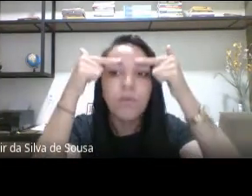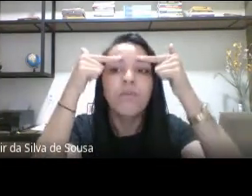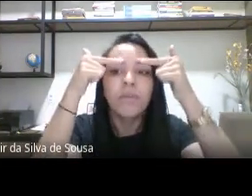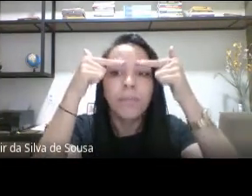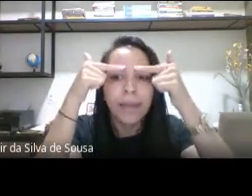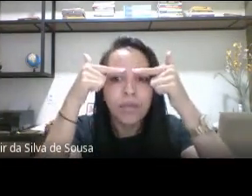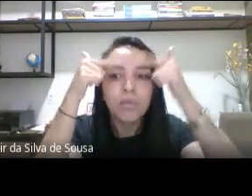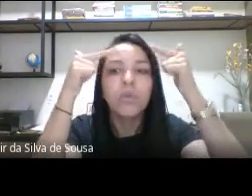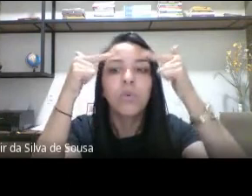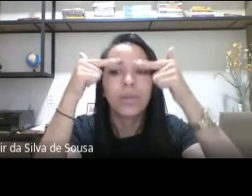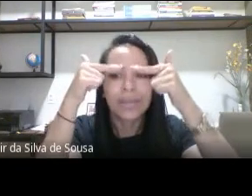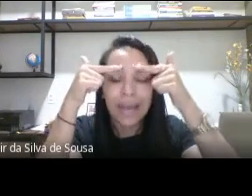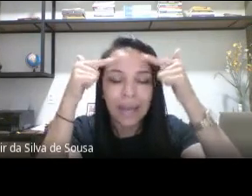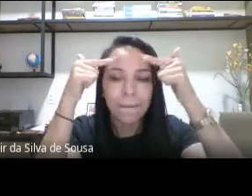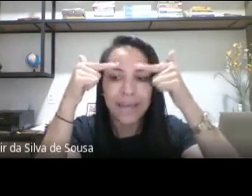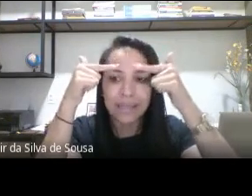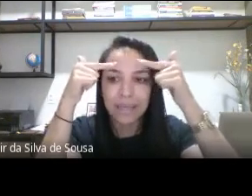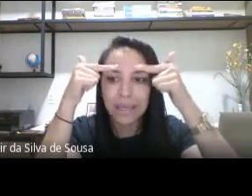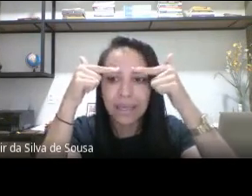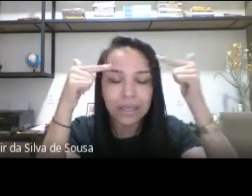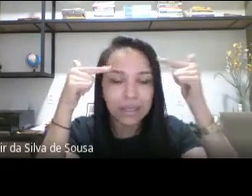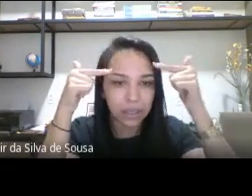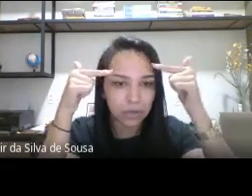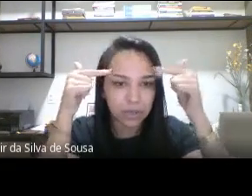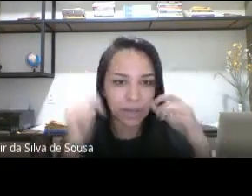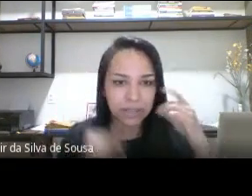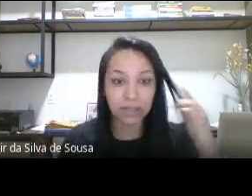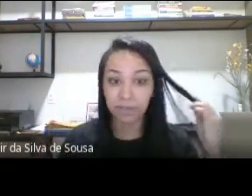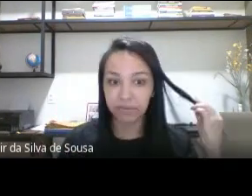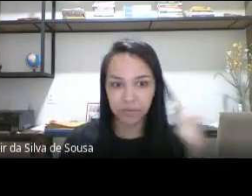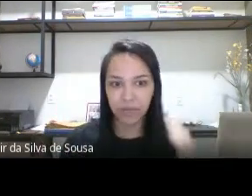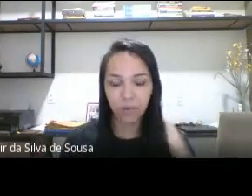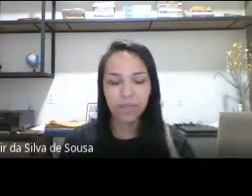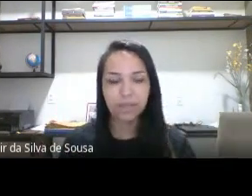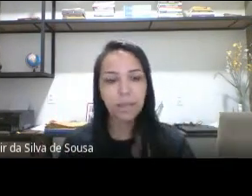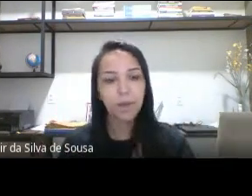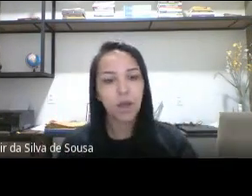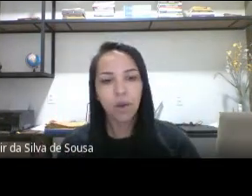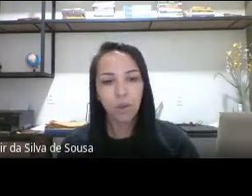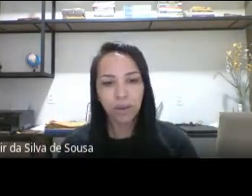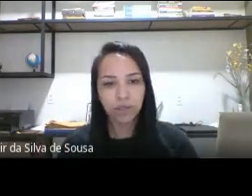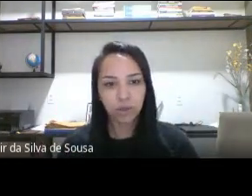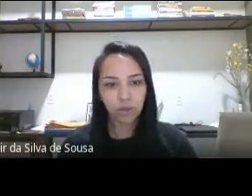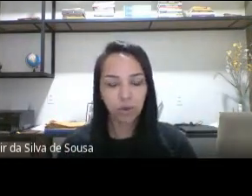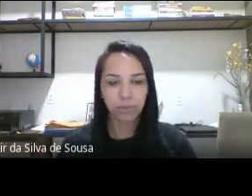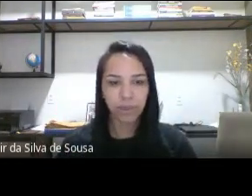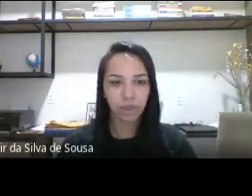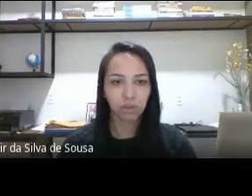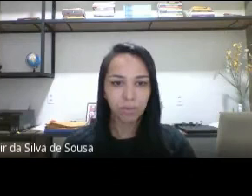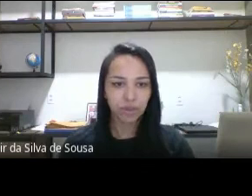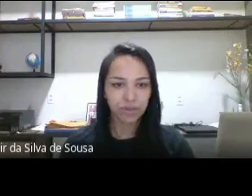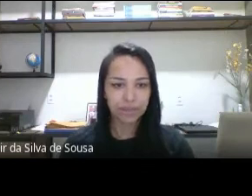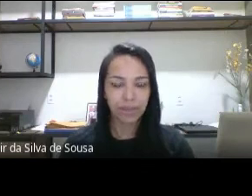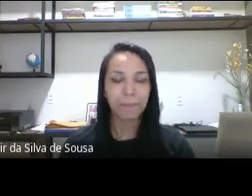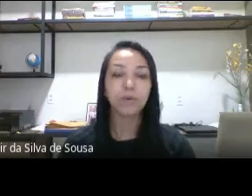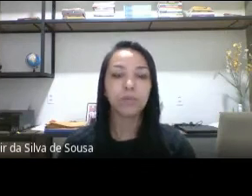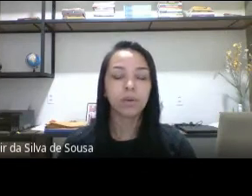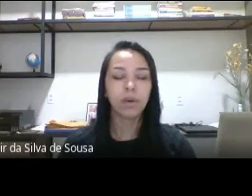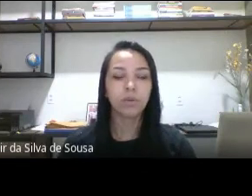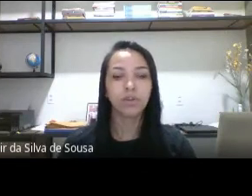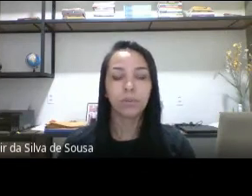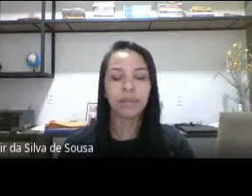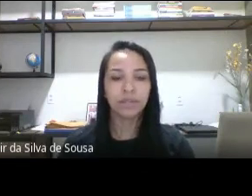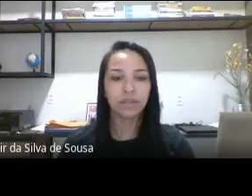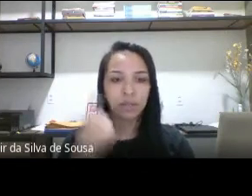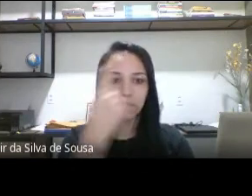ligeiro movimento da cabeça inclinando-se para cima. Vamos dar um exemplo. Qual é o seu nome? Eu não posso fazer a pergunta qual é